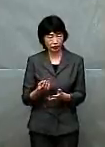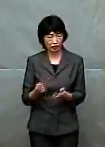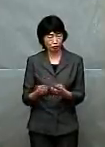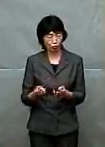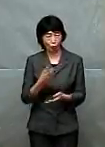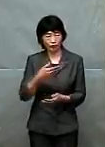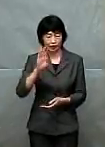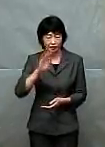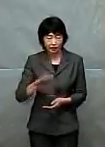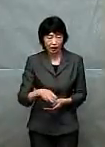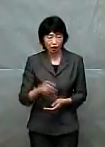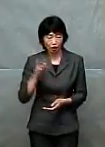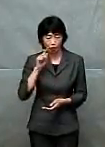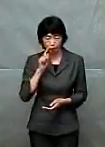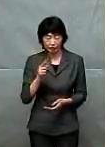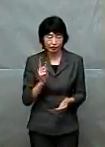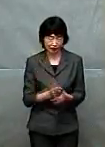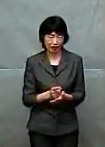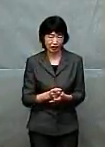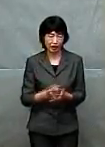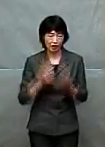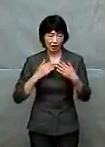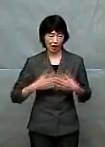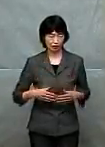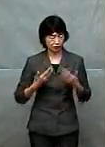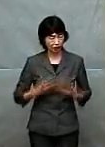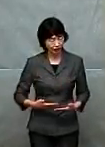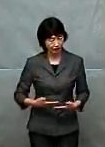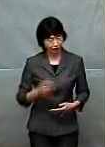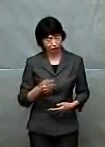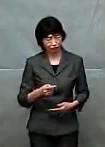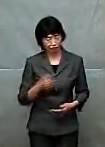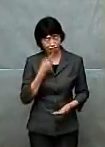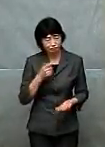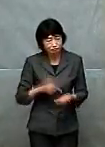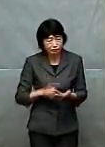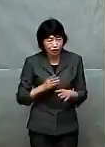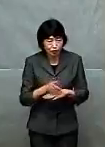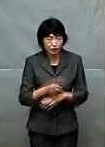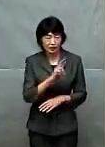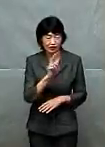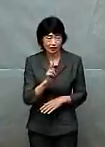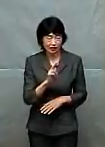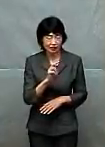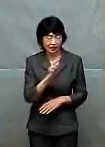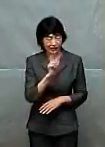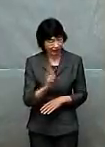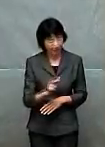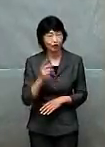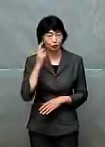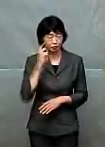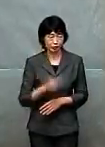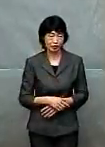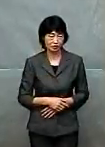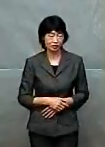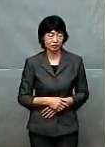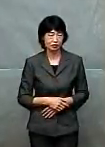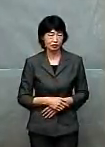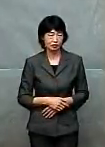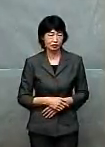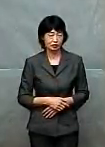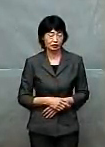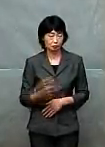心というアピールをするのはちょっと短絡的なような気がしますが、この企業誘致のこの情報発信